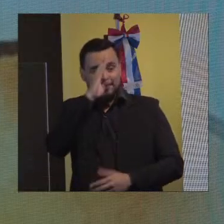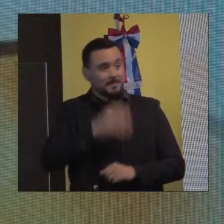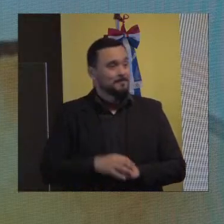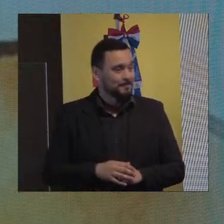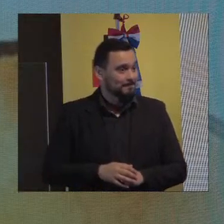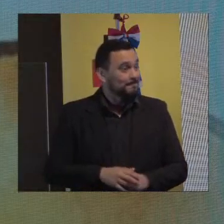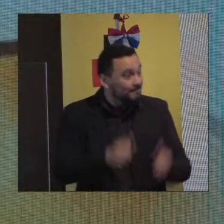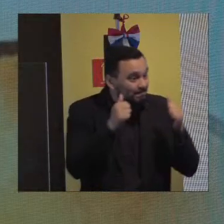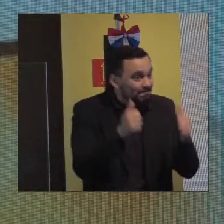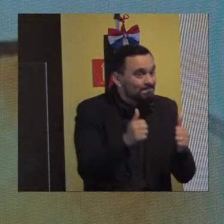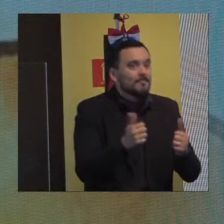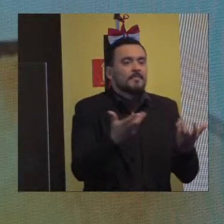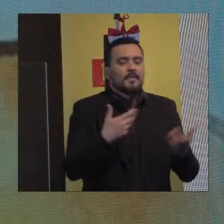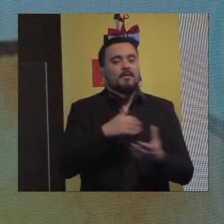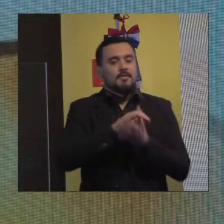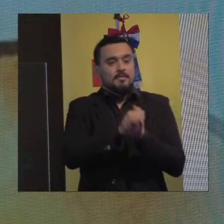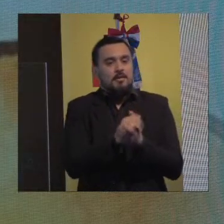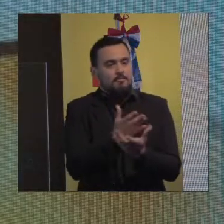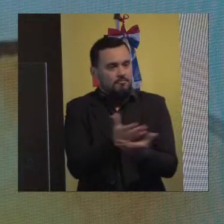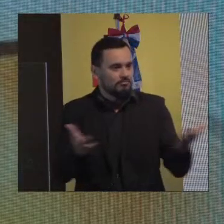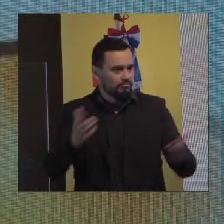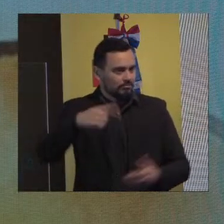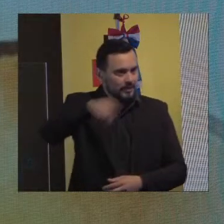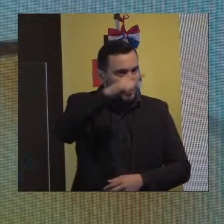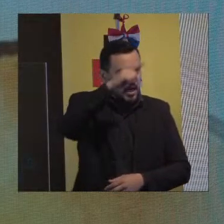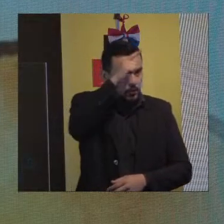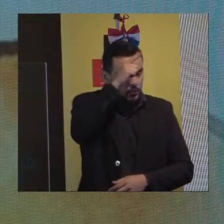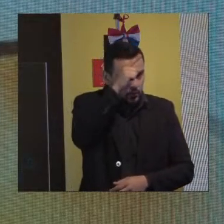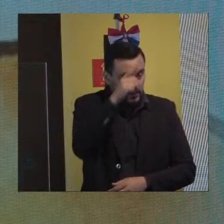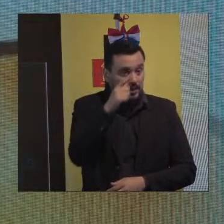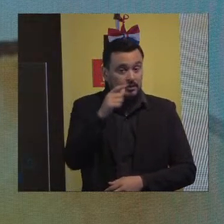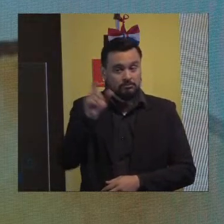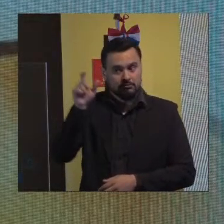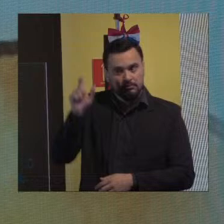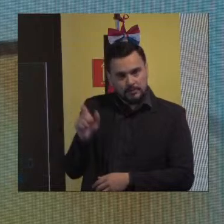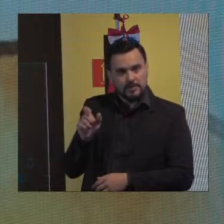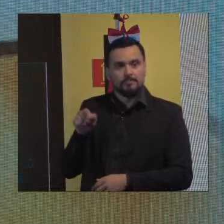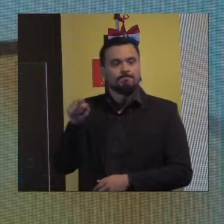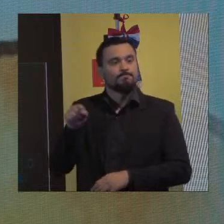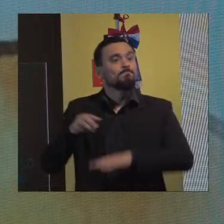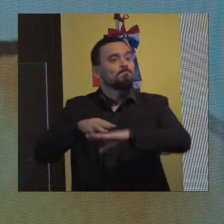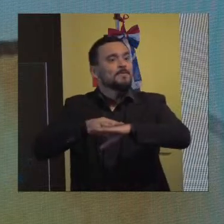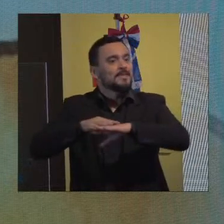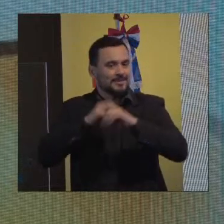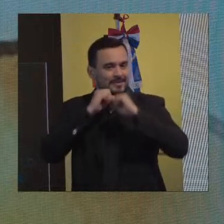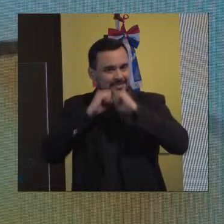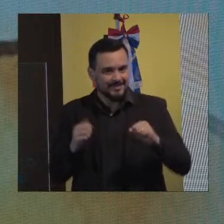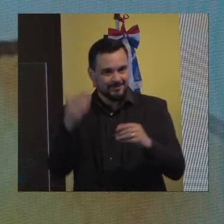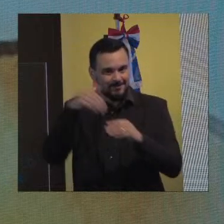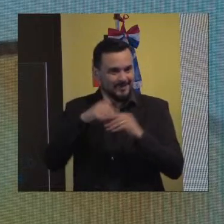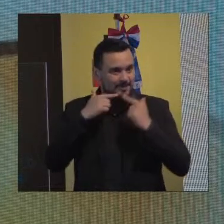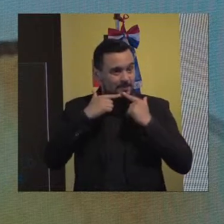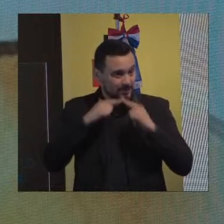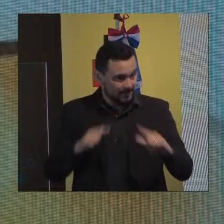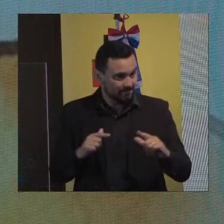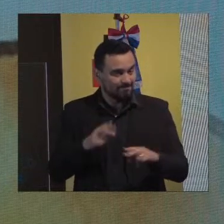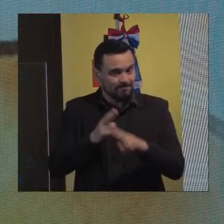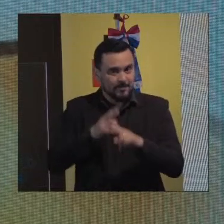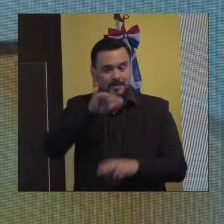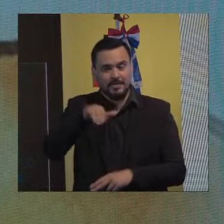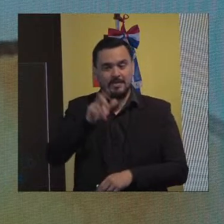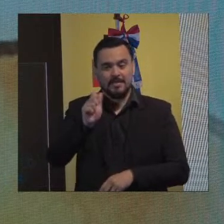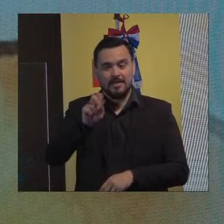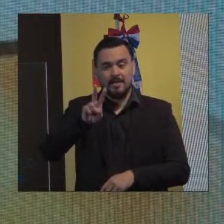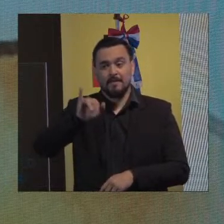Saludamos a las autoridades presentes. A su excelencia, el señor ministro secretario ejecutivo de la Secretaría de